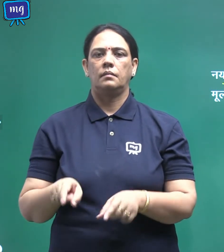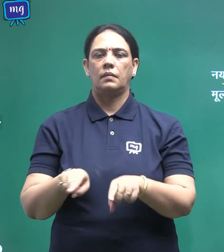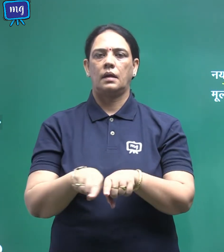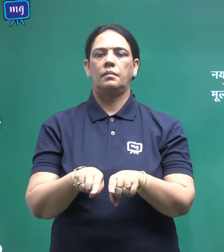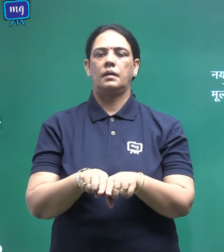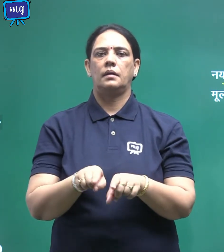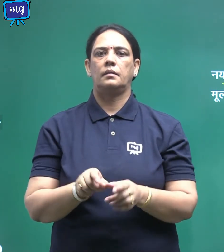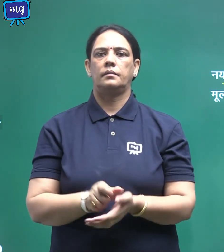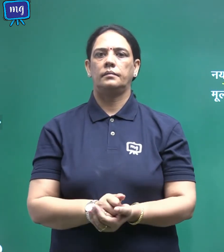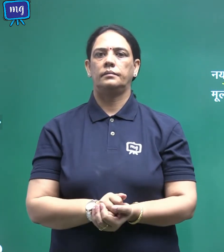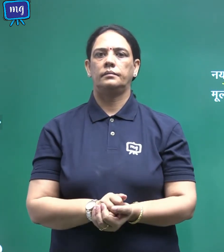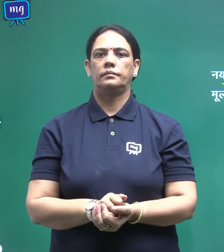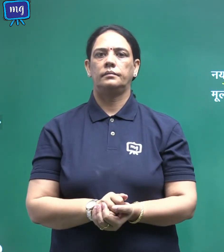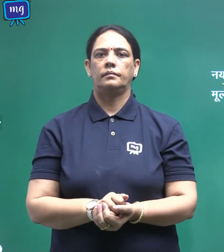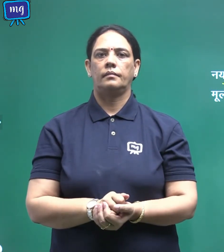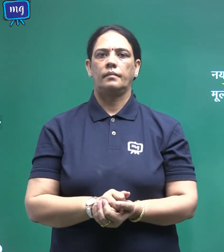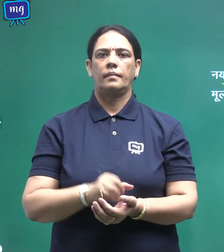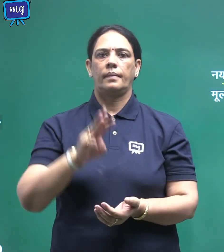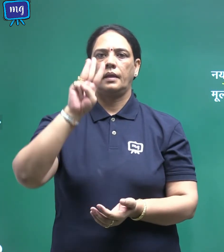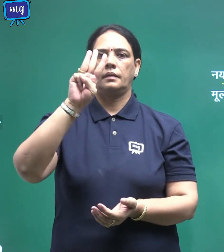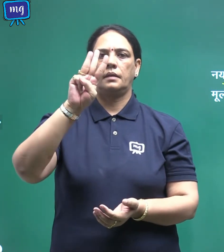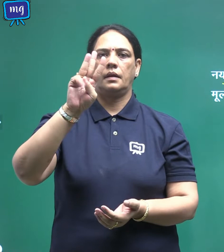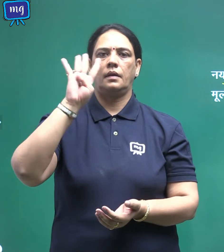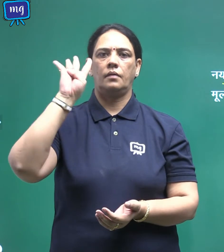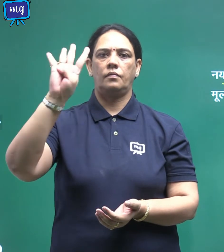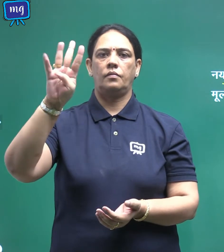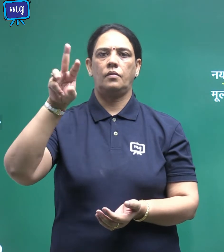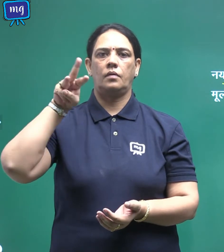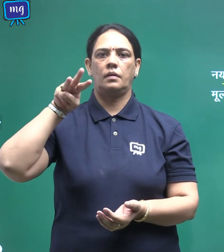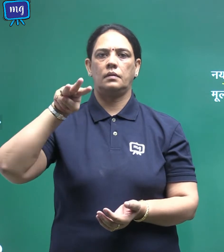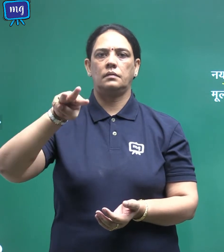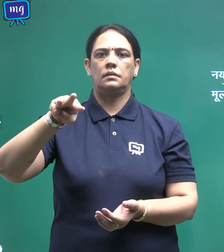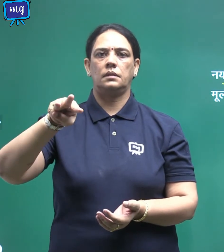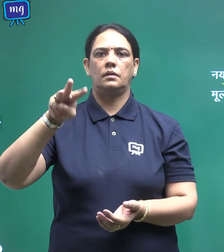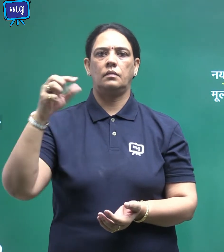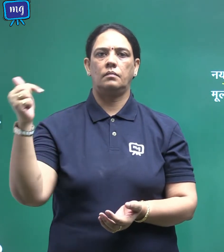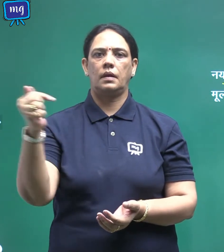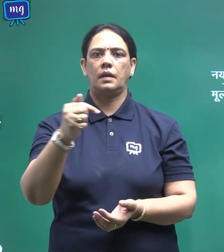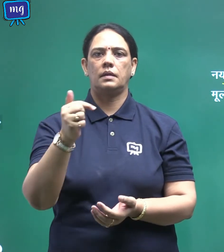बराबर 34,000 माइनस